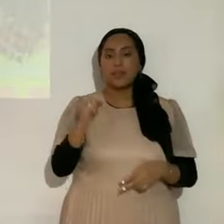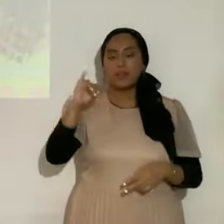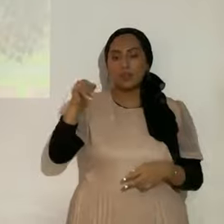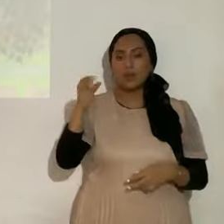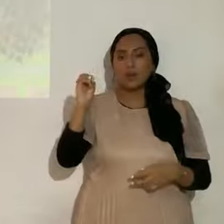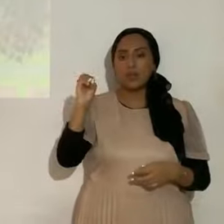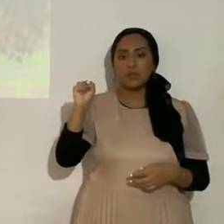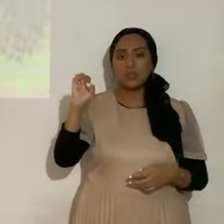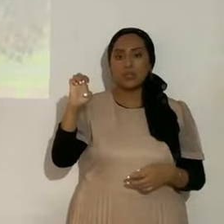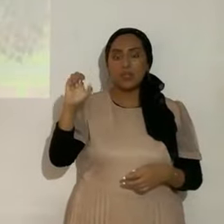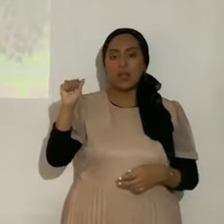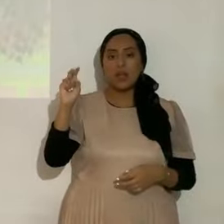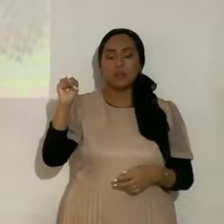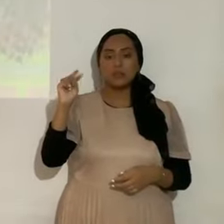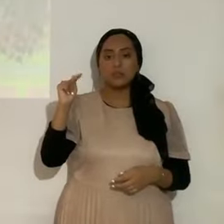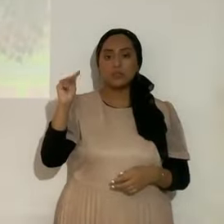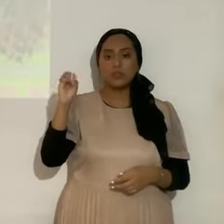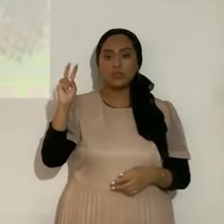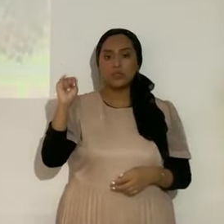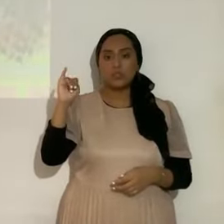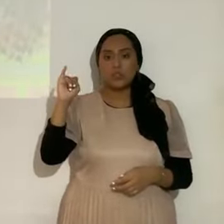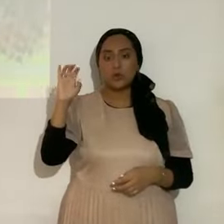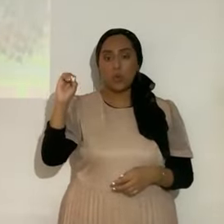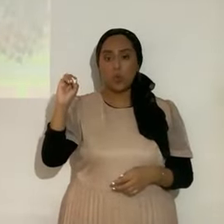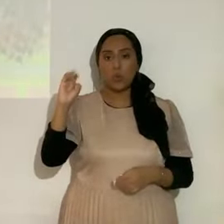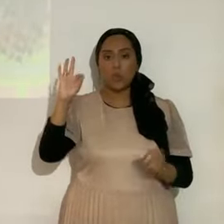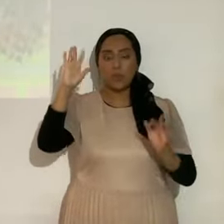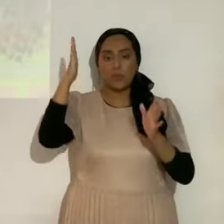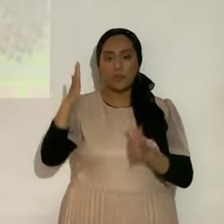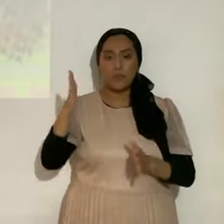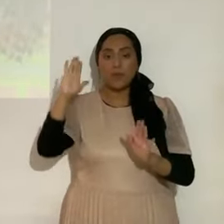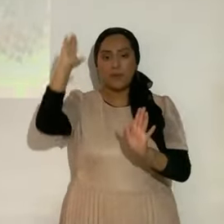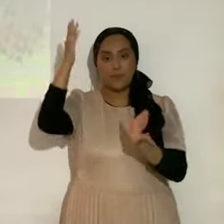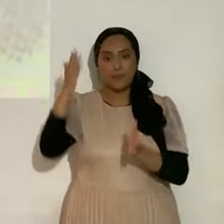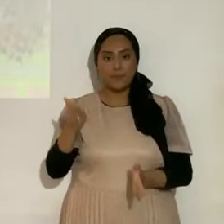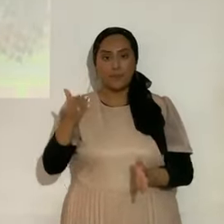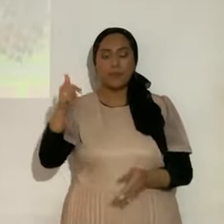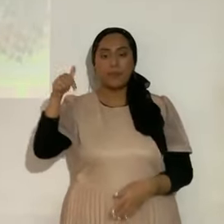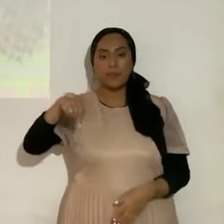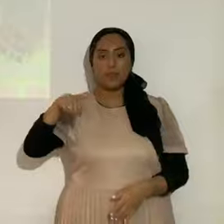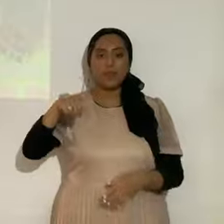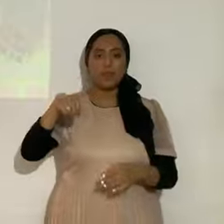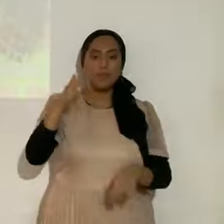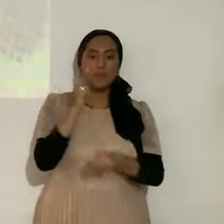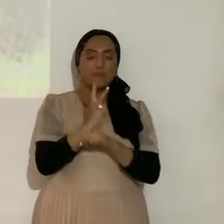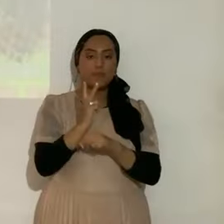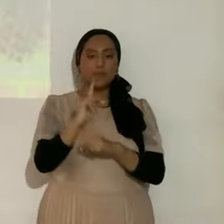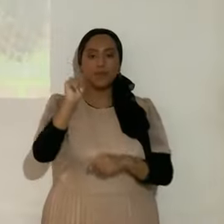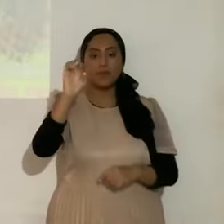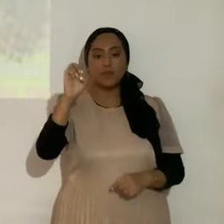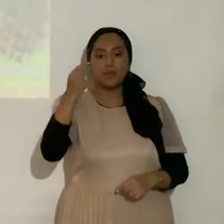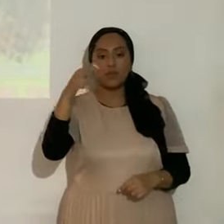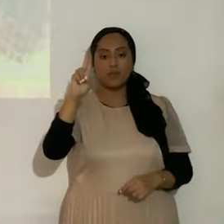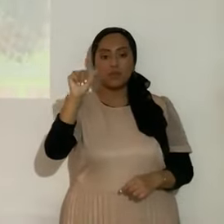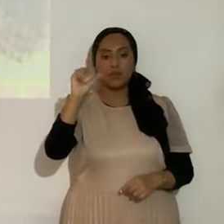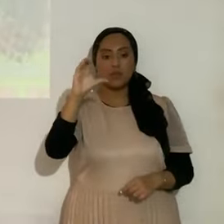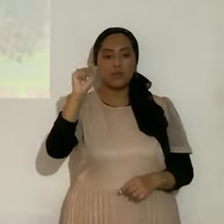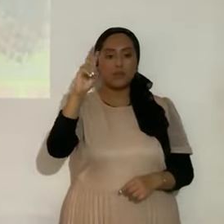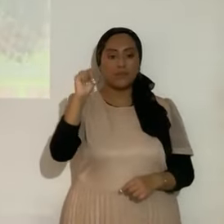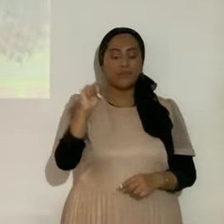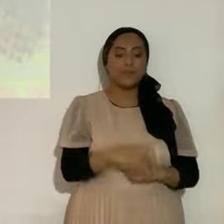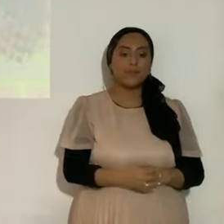José Antonio Ramírez Rodríguez, anciano de esta congregación Gozo y Paz, aquí en Tehuacán, Puebla, México. Y bueno,